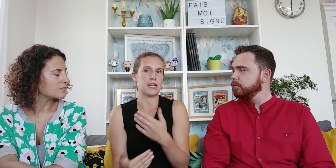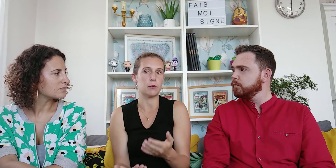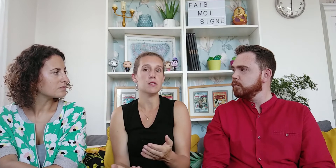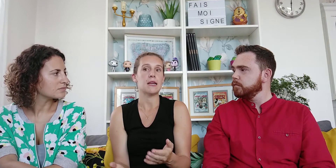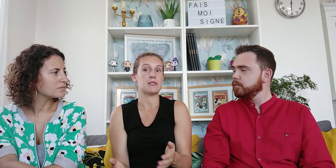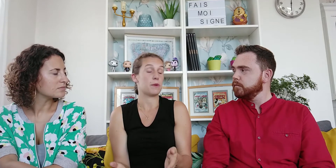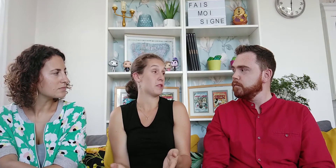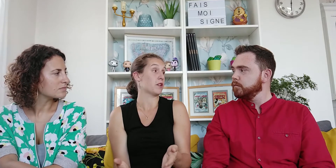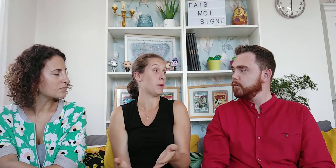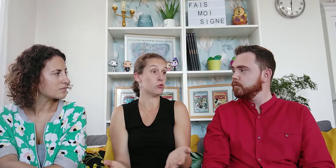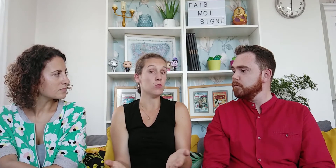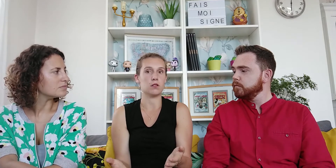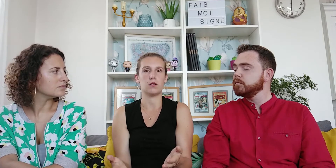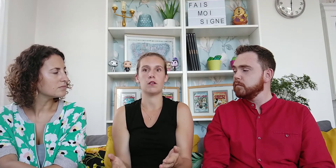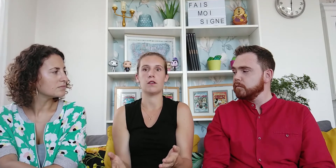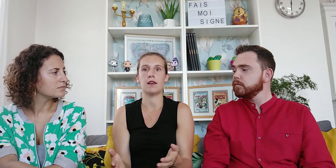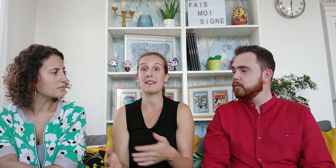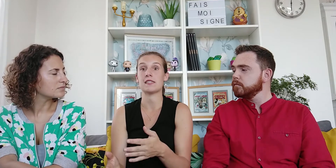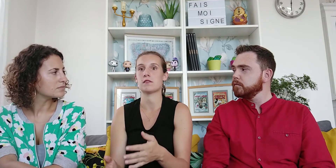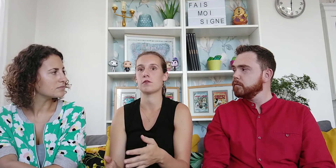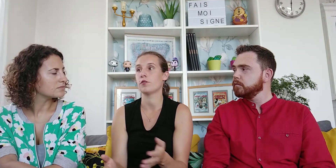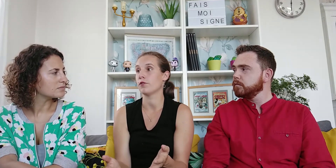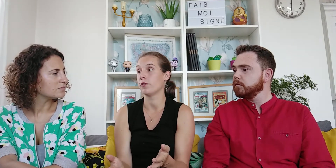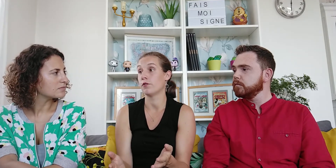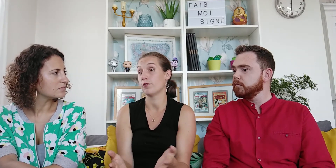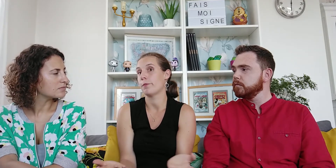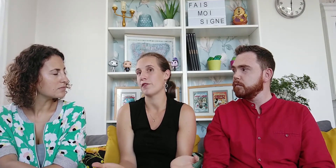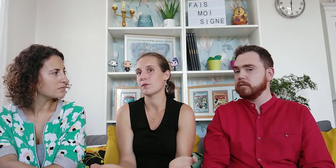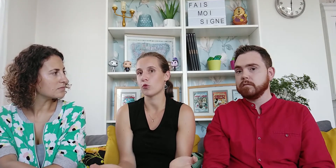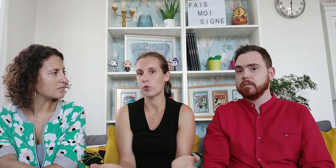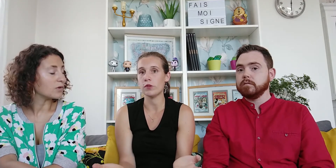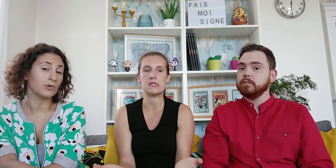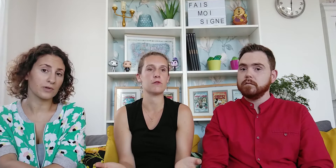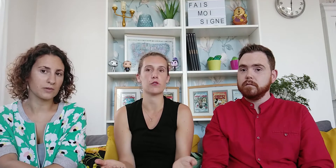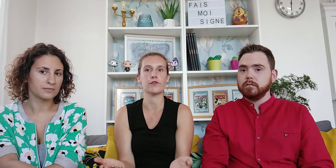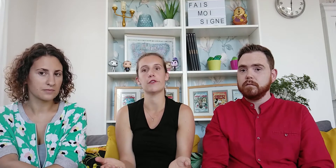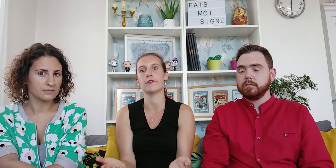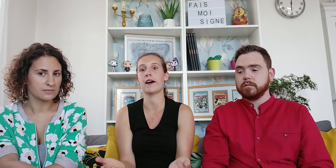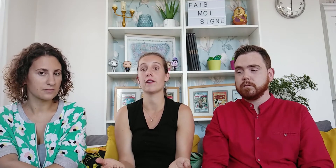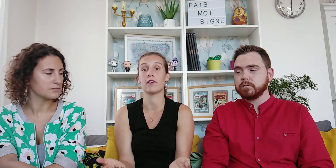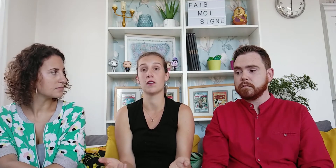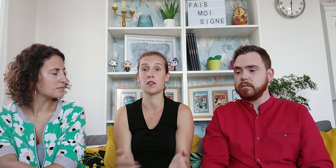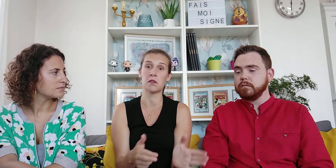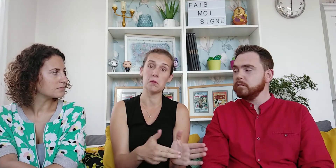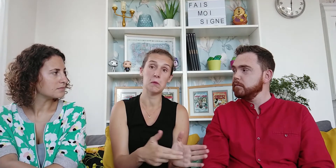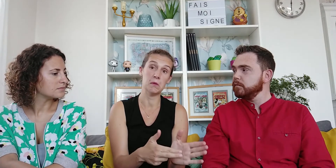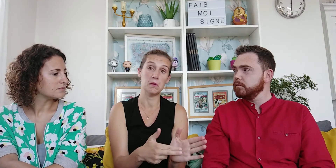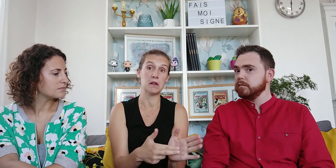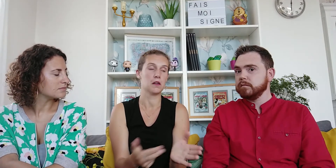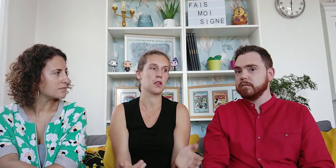également, mais c'est pas forcément le cas partout. La maîtresse, pas forcément non plus. Et si votre enfant arrive et qu'on